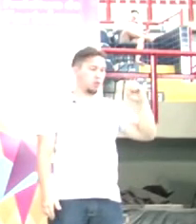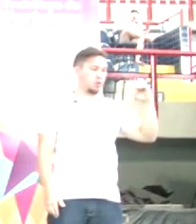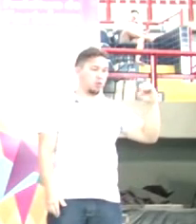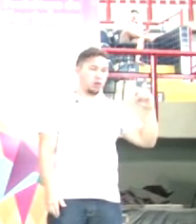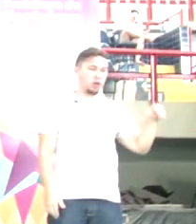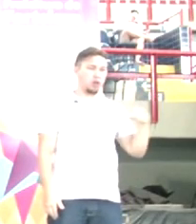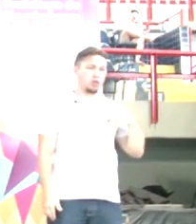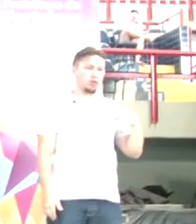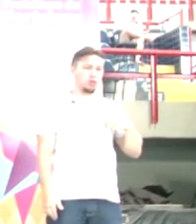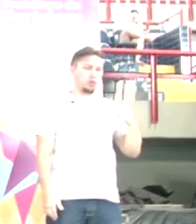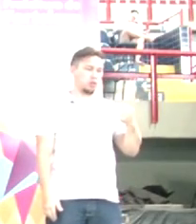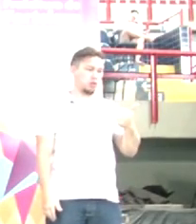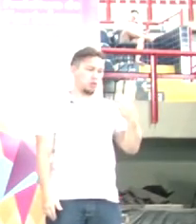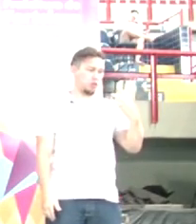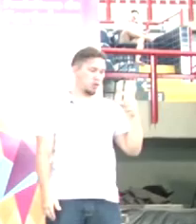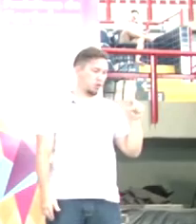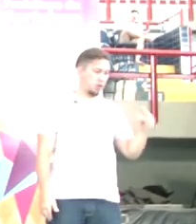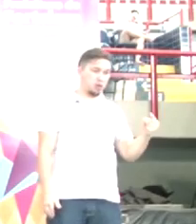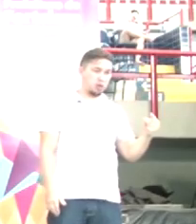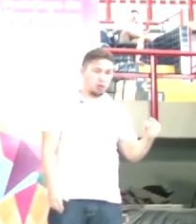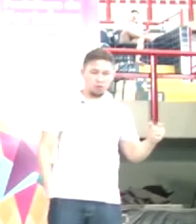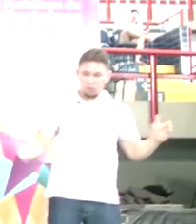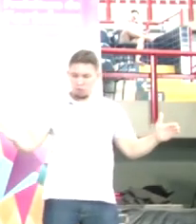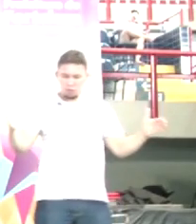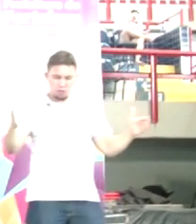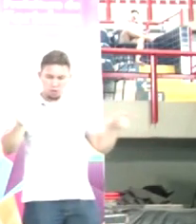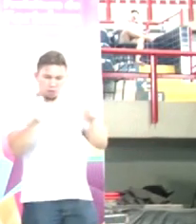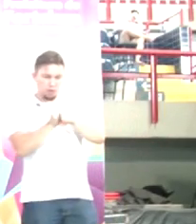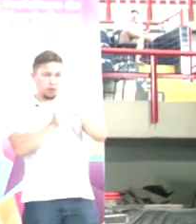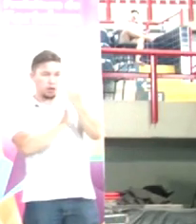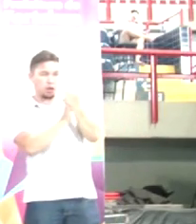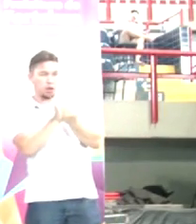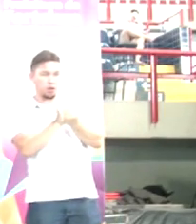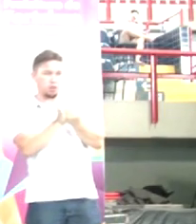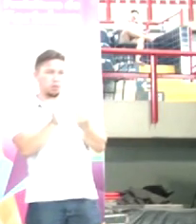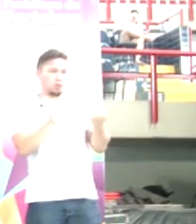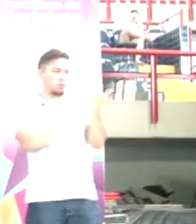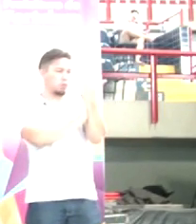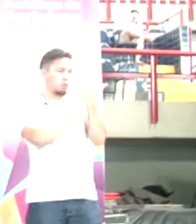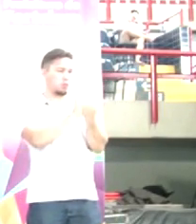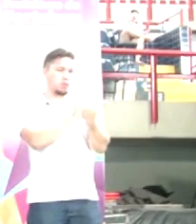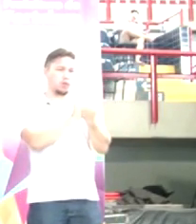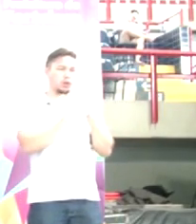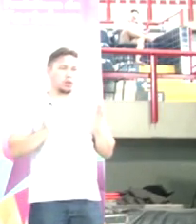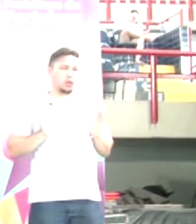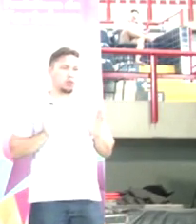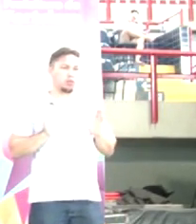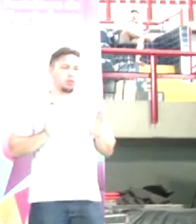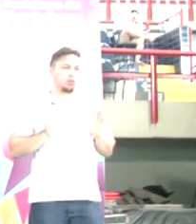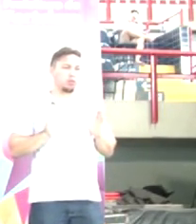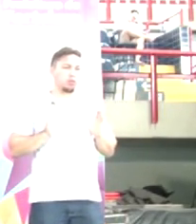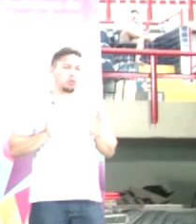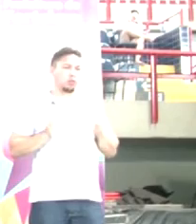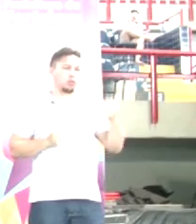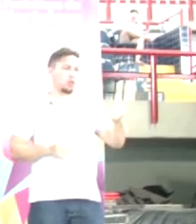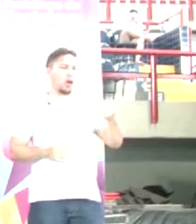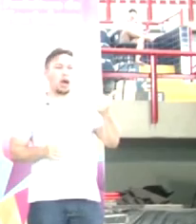13 mil. Na hora que você faz a diferença, você tem a redução que ele quer, que é uma redução